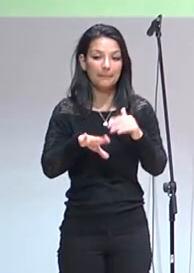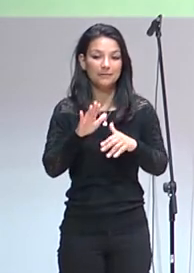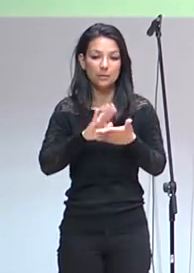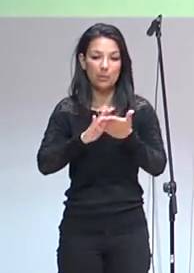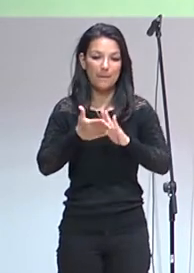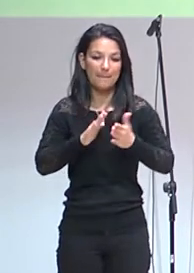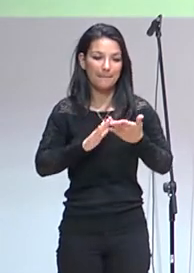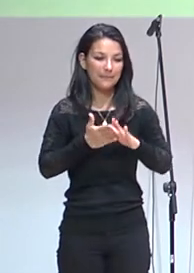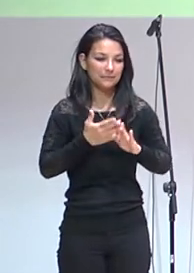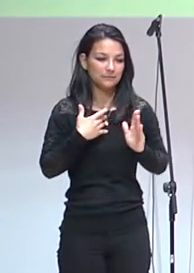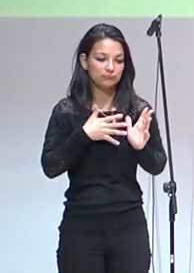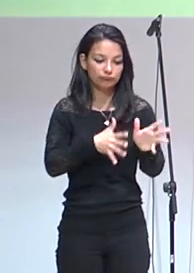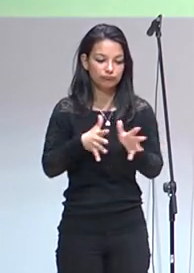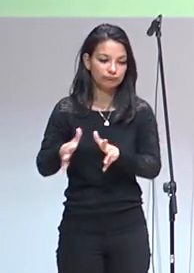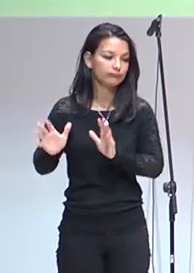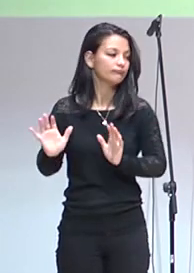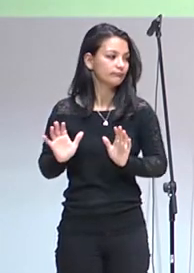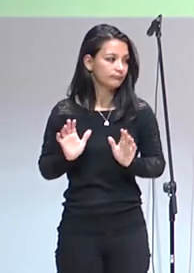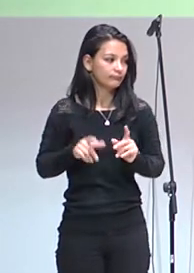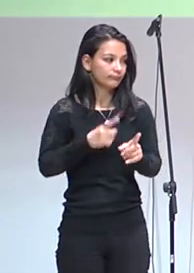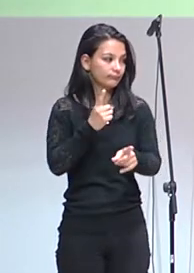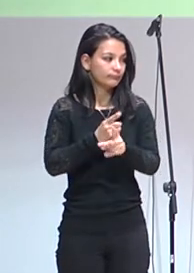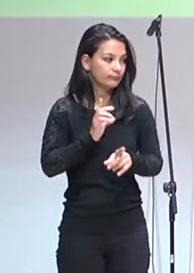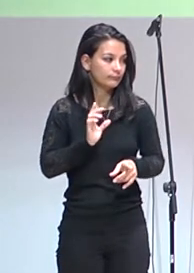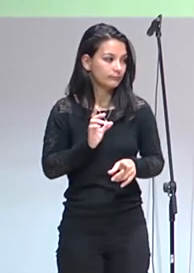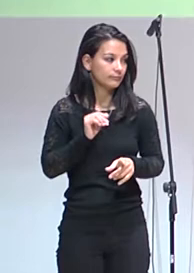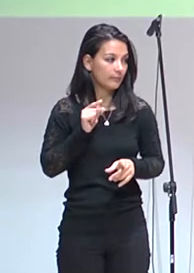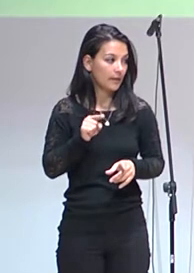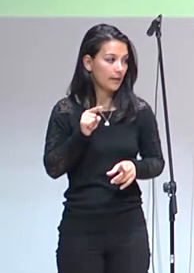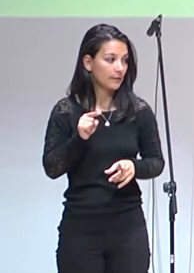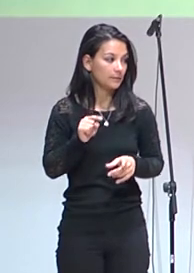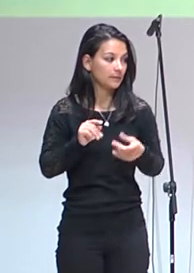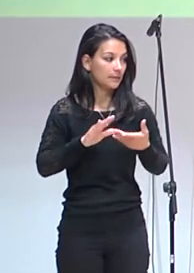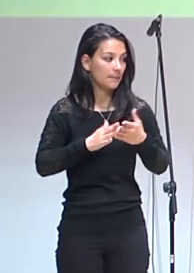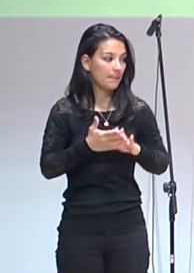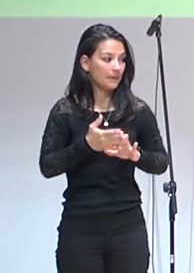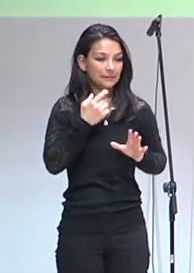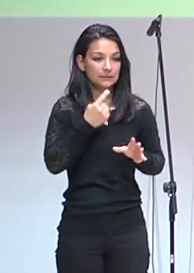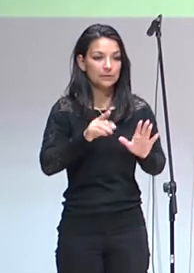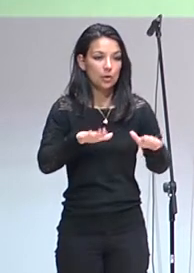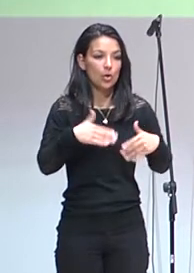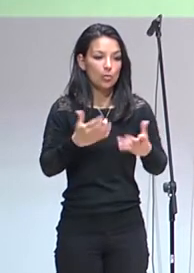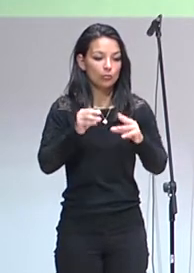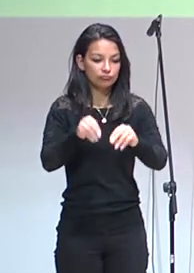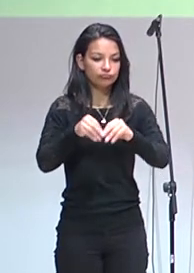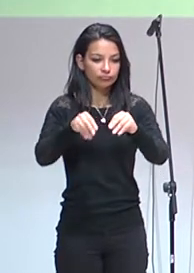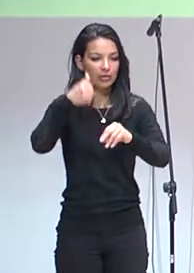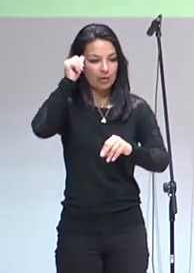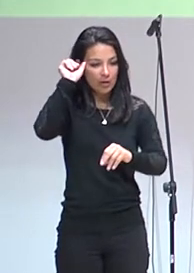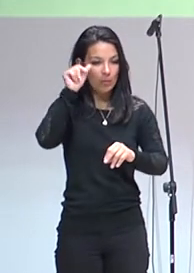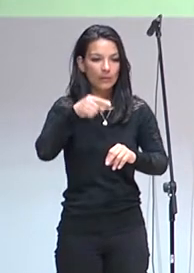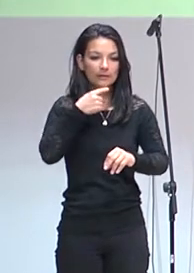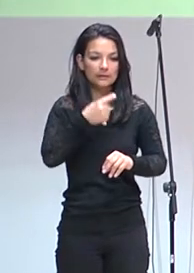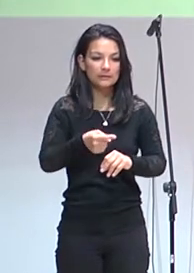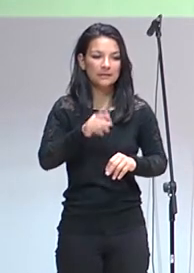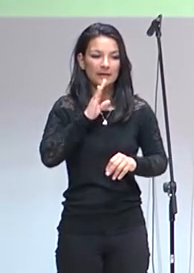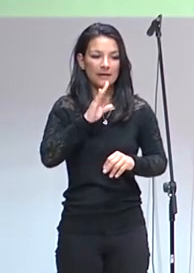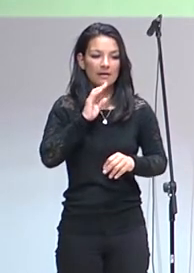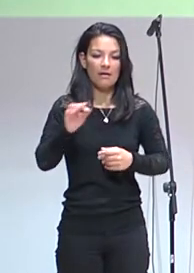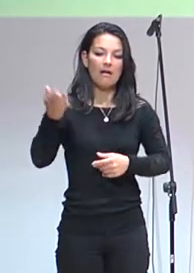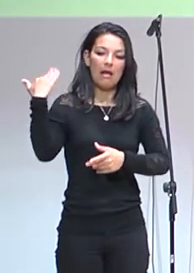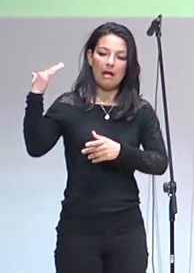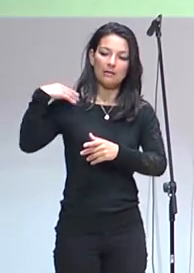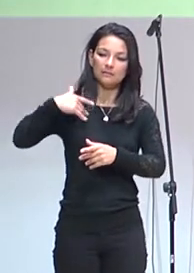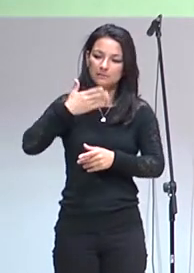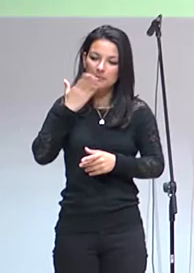de la enseñanza, ¿no? O sea, esa esfera afectiva que uno crea a través de recordarle al otro su árbol genealógico, ¿no? No